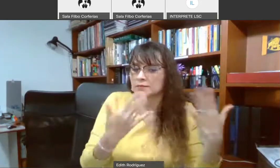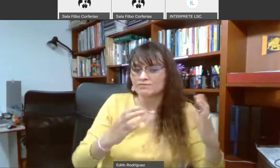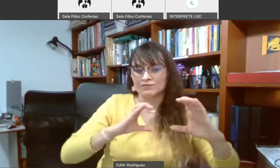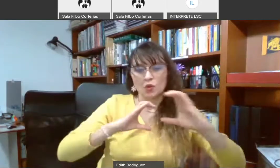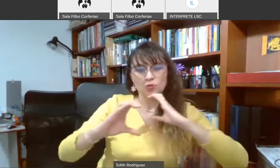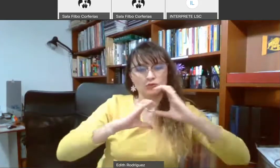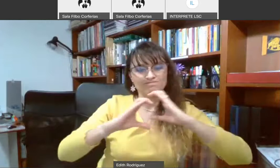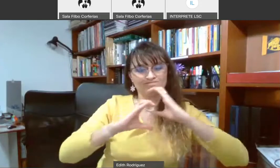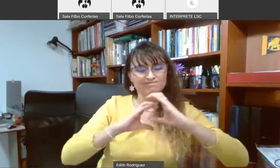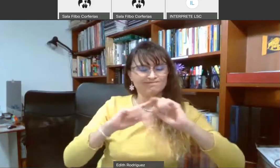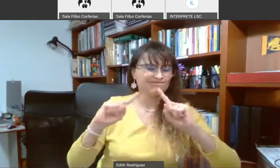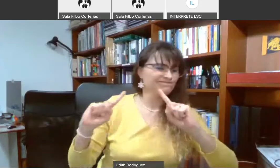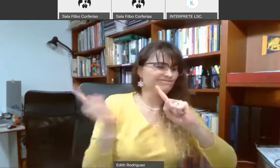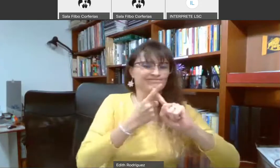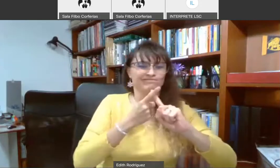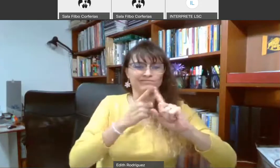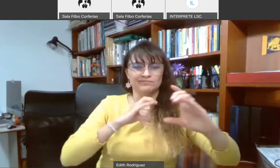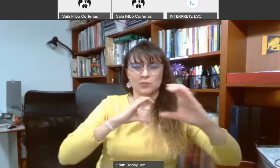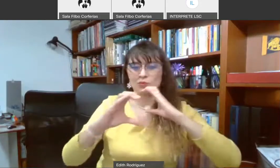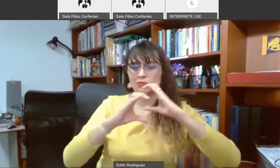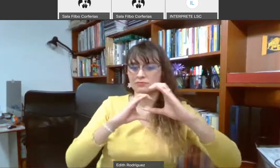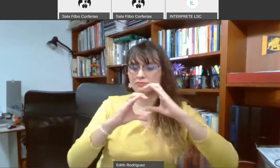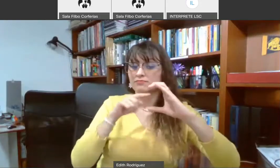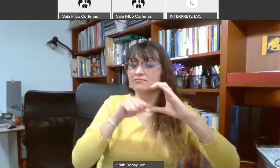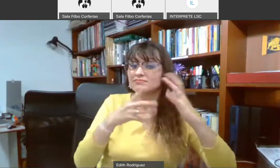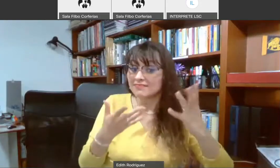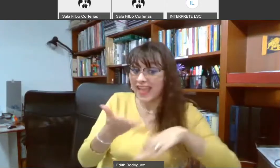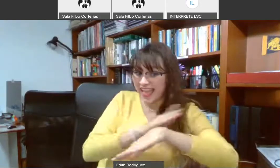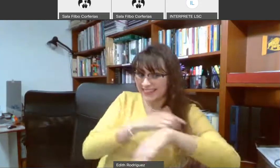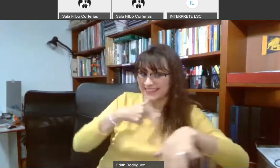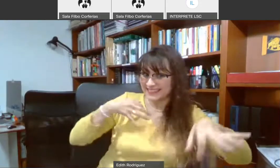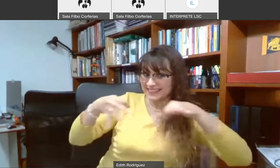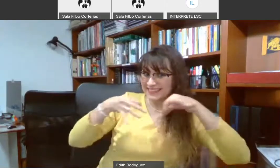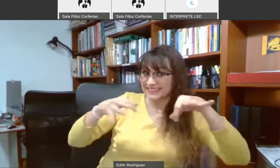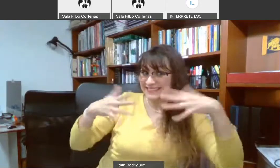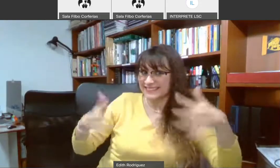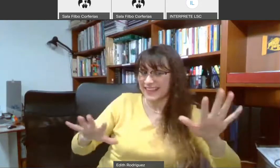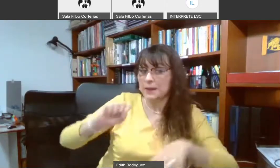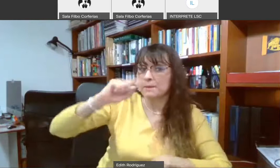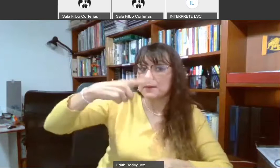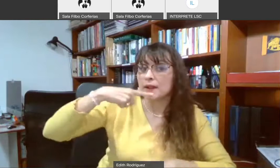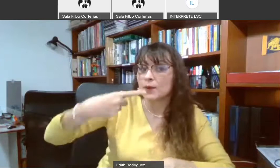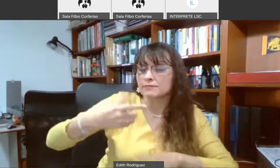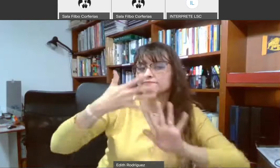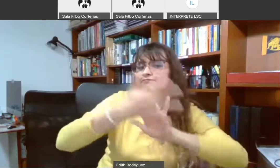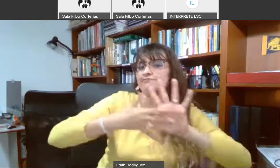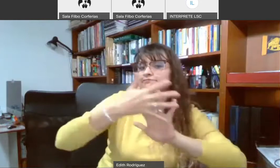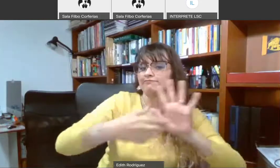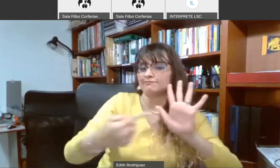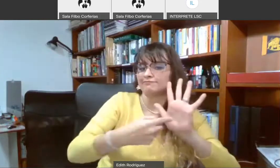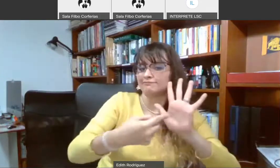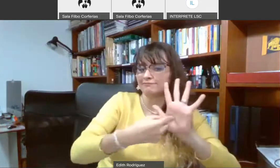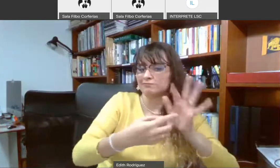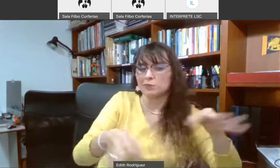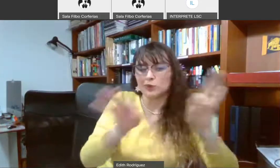docentes, todas las personas que están involucradas dentro de la comunidad sorda, eso es muy importante que lo usen como forma de comunicación.